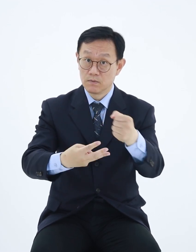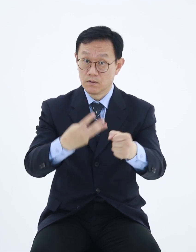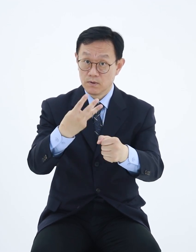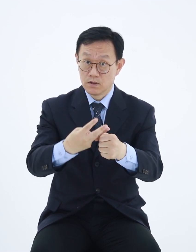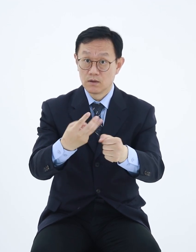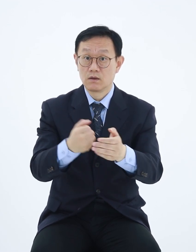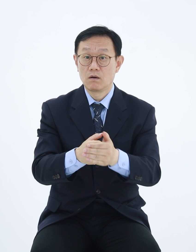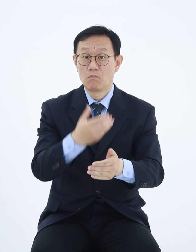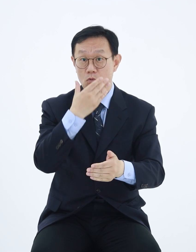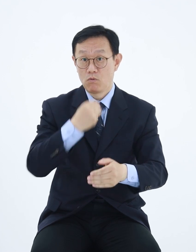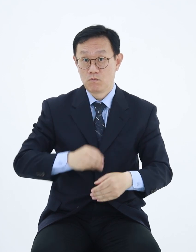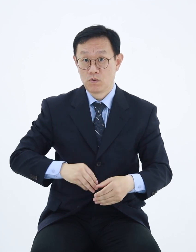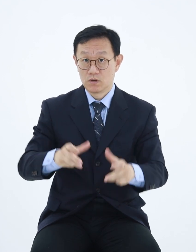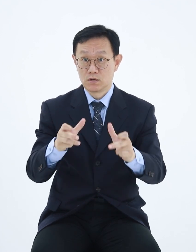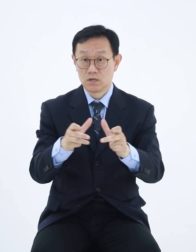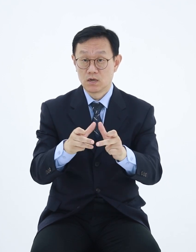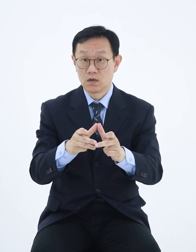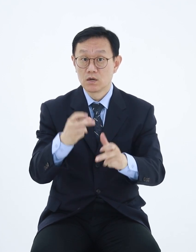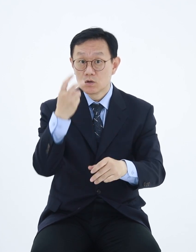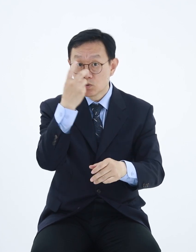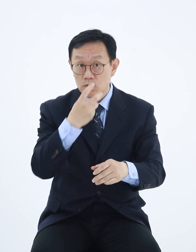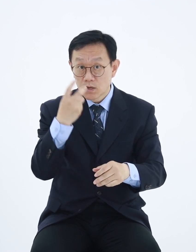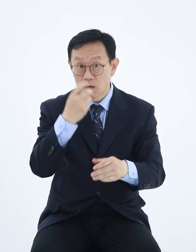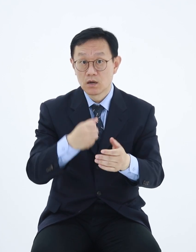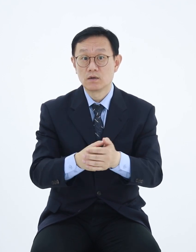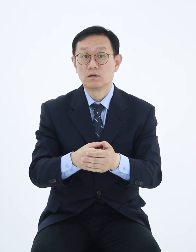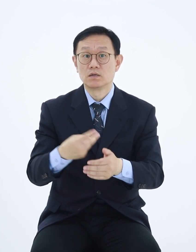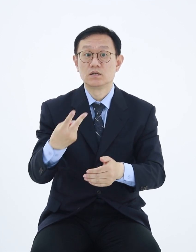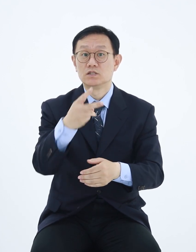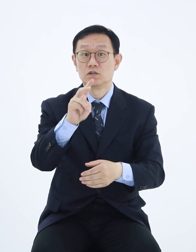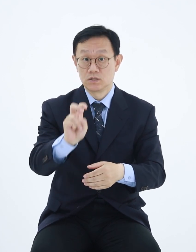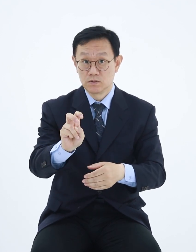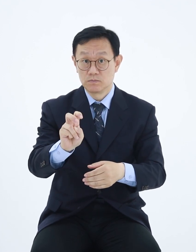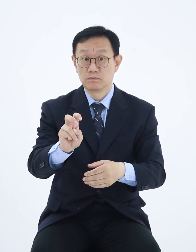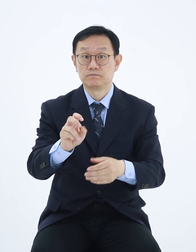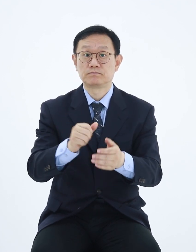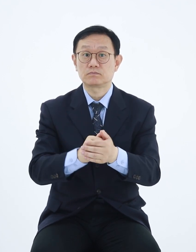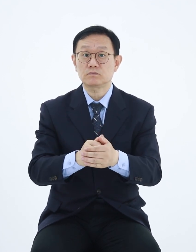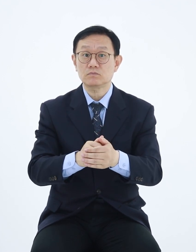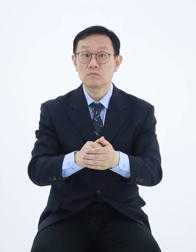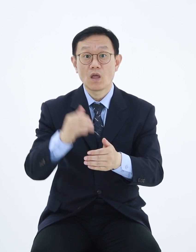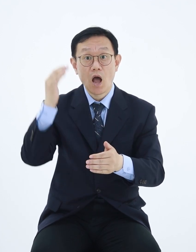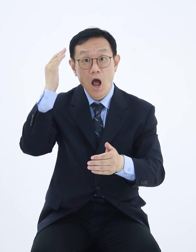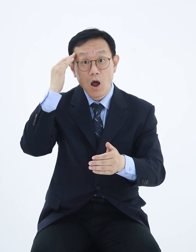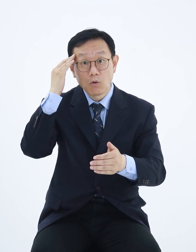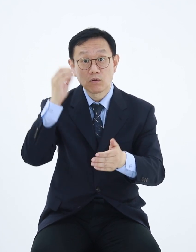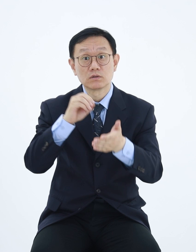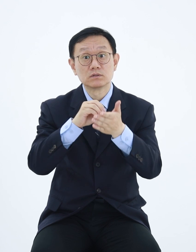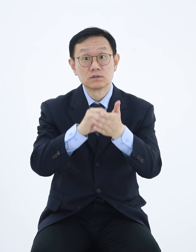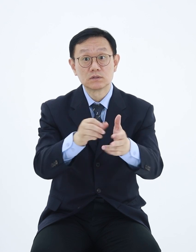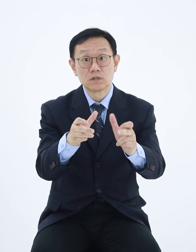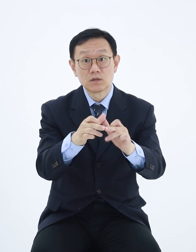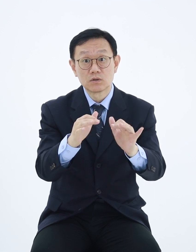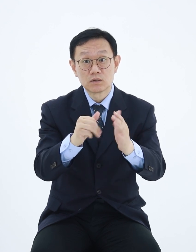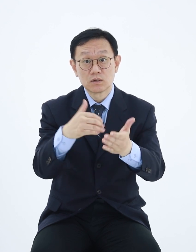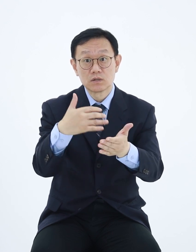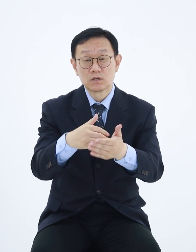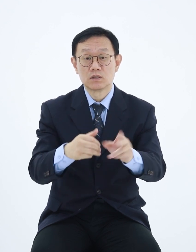실시하는 보건복지부의 장애인 실태조사 2020에 따르면 우리나라의 등록 장애인 수는 약 262만